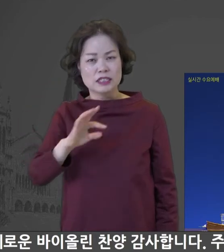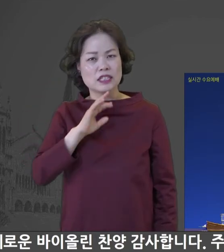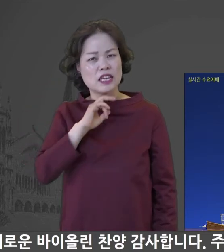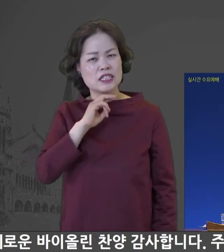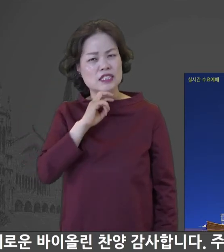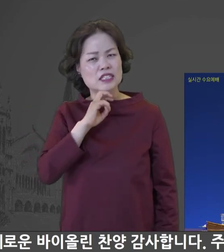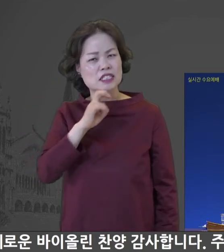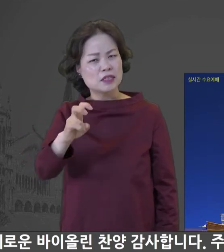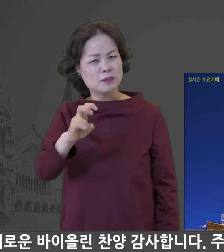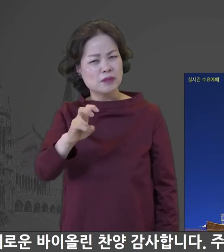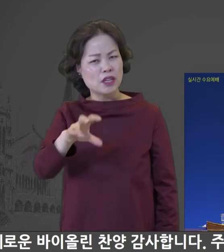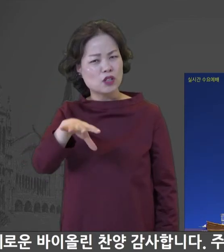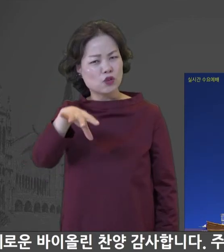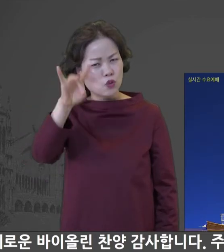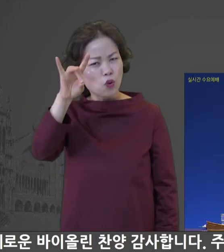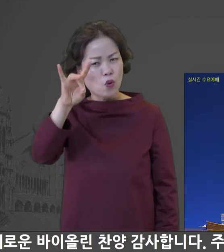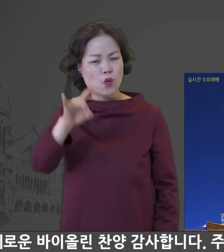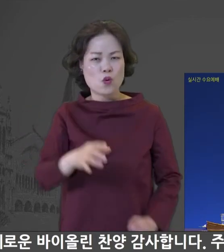초반의 나이에